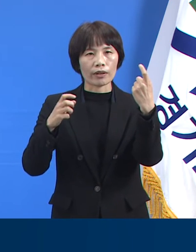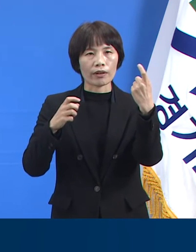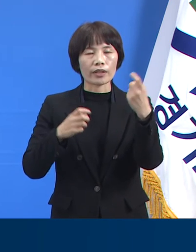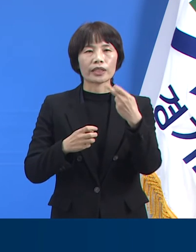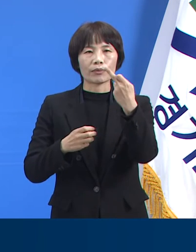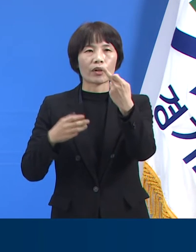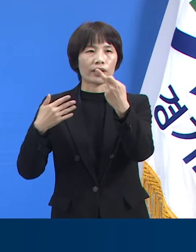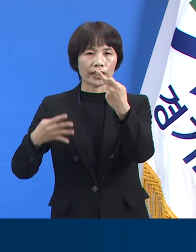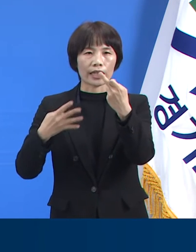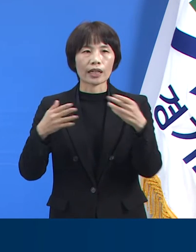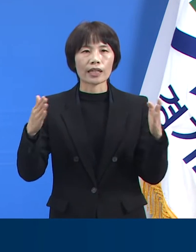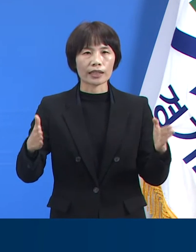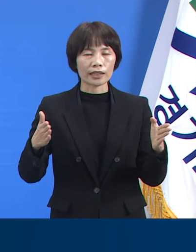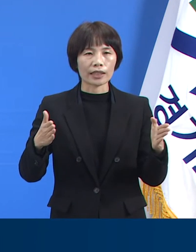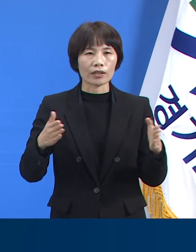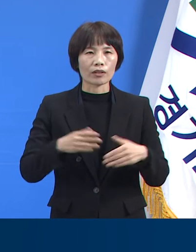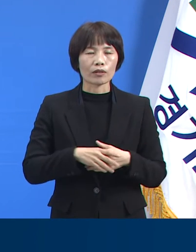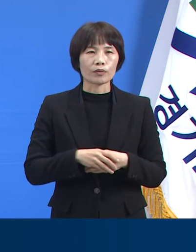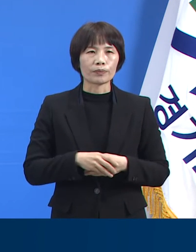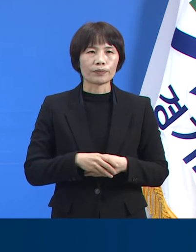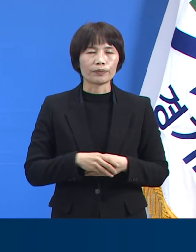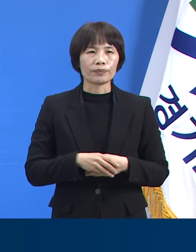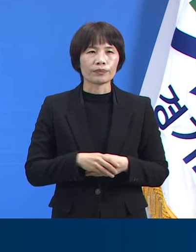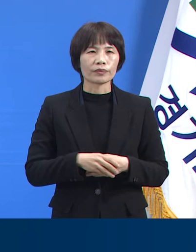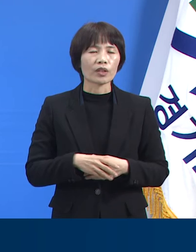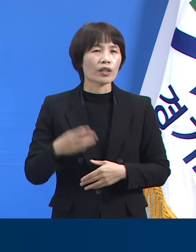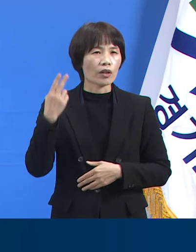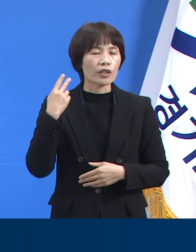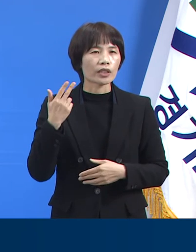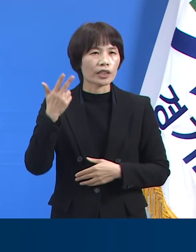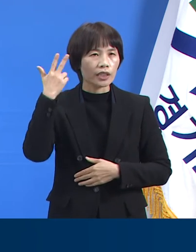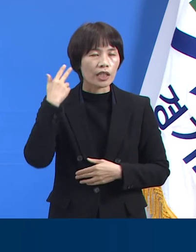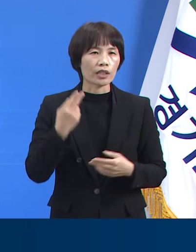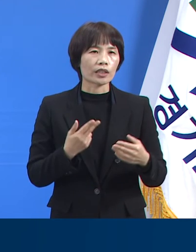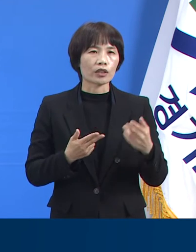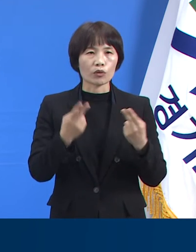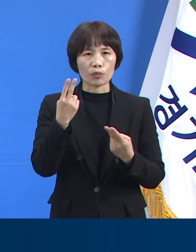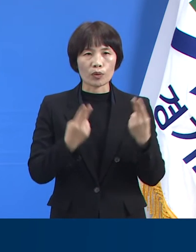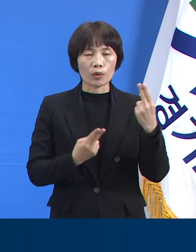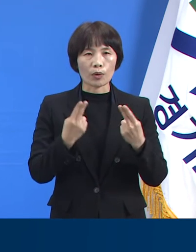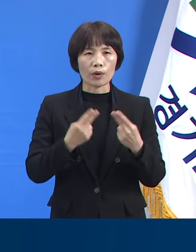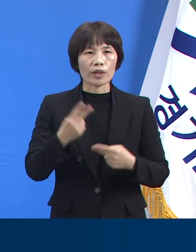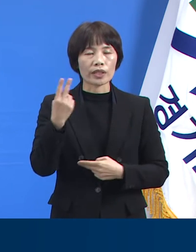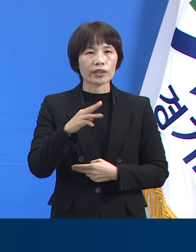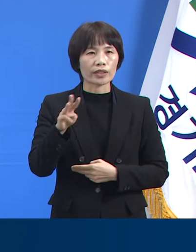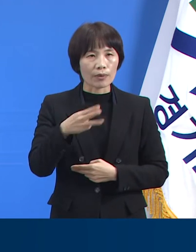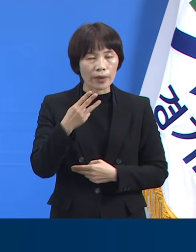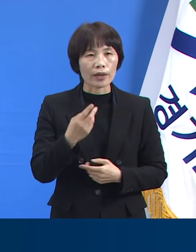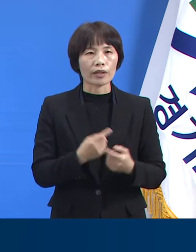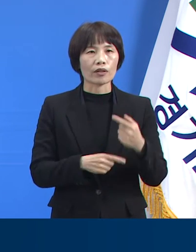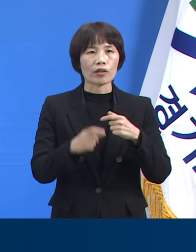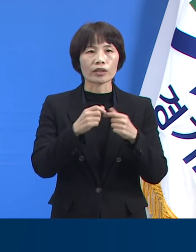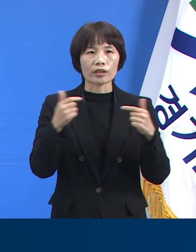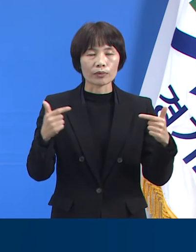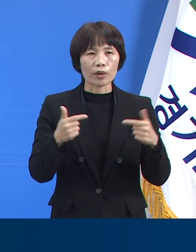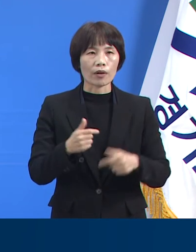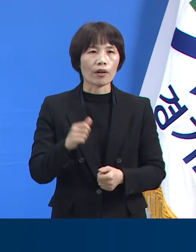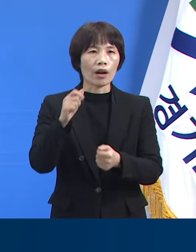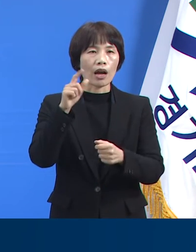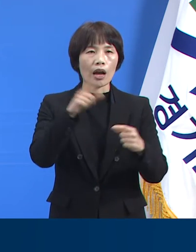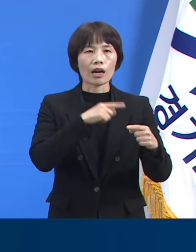확진자 수는 9,521명으로 전주 대비 2,321명 증가했으며 하루 평균